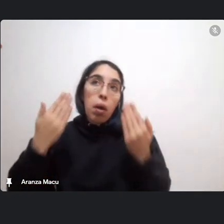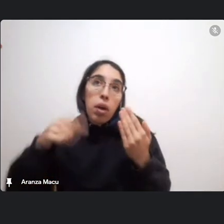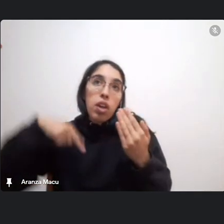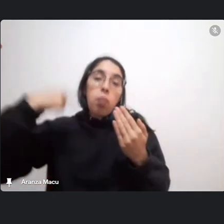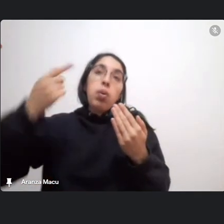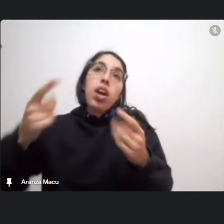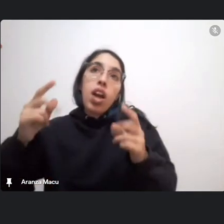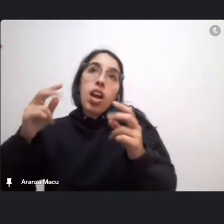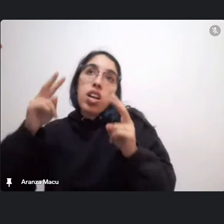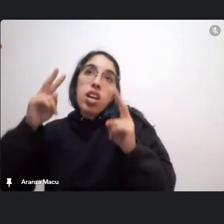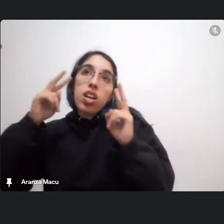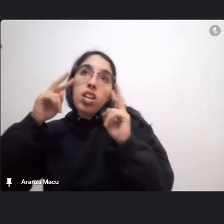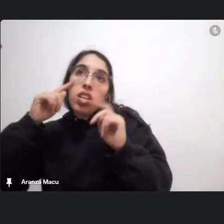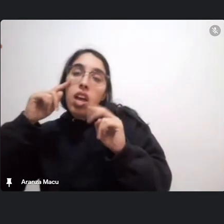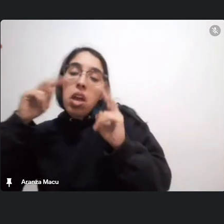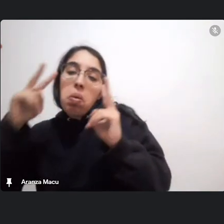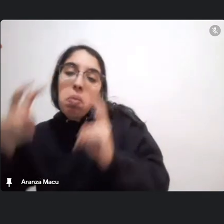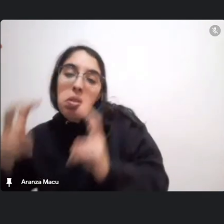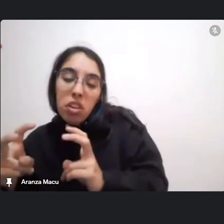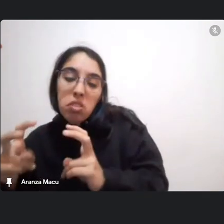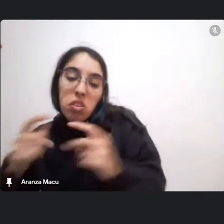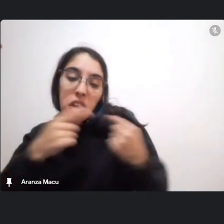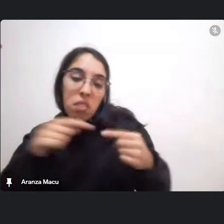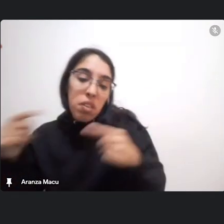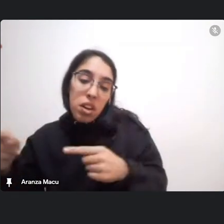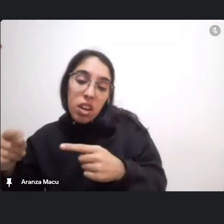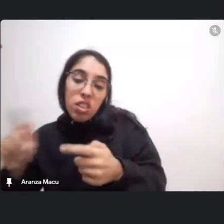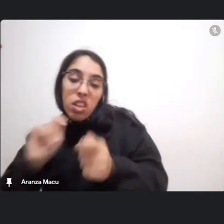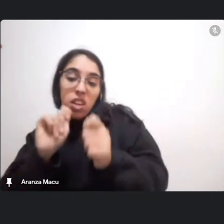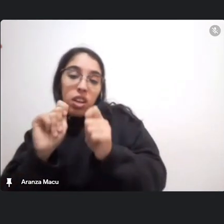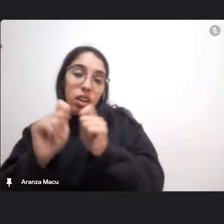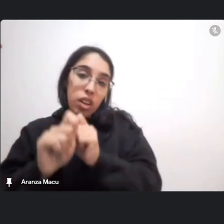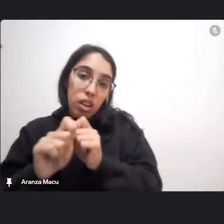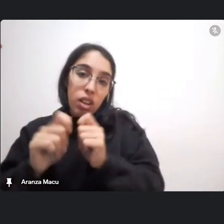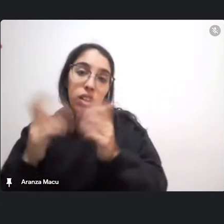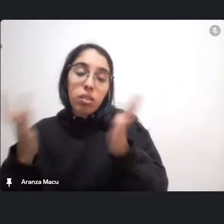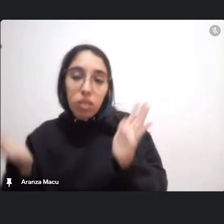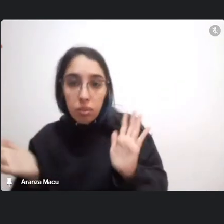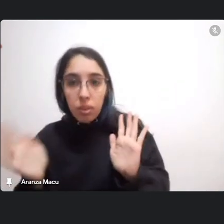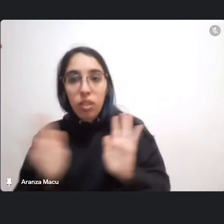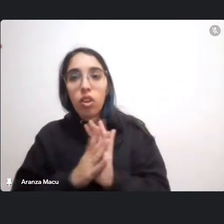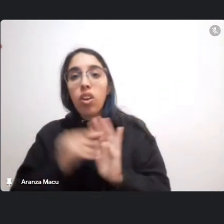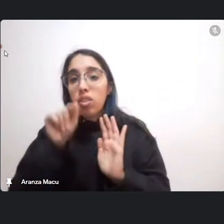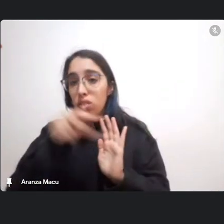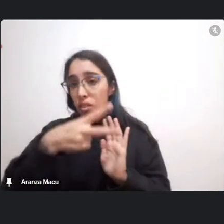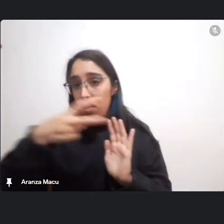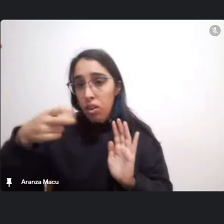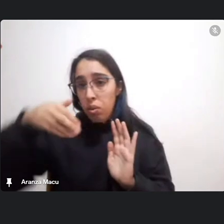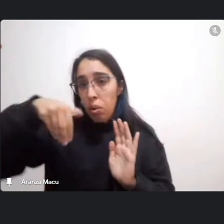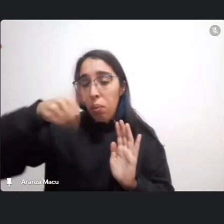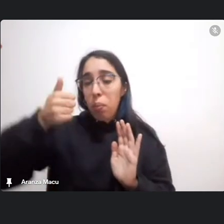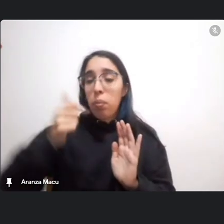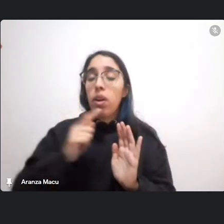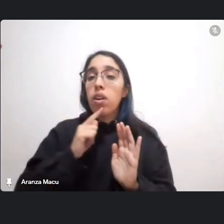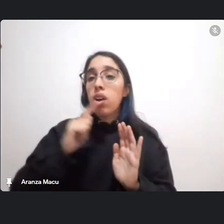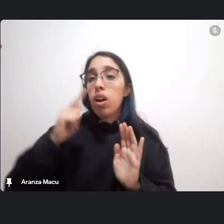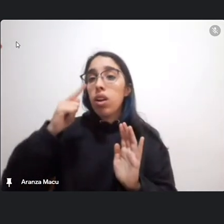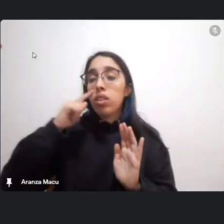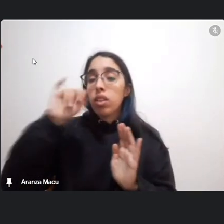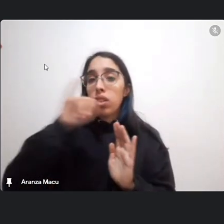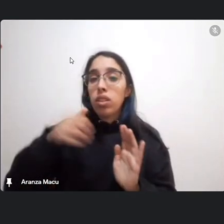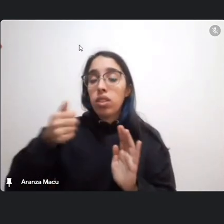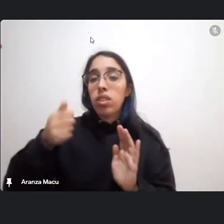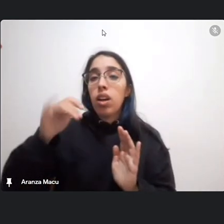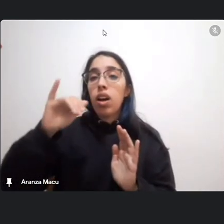algunas excepciones. Entonces, todos estos que son los matizadores pueden ser verbos, pueden ser